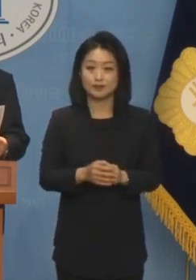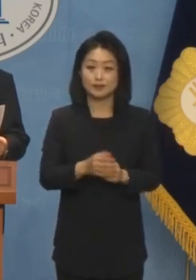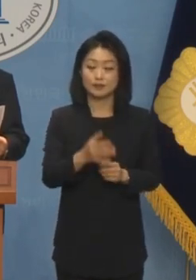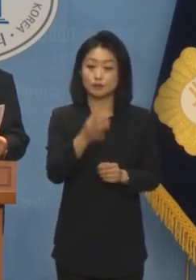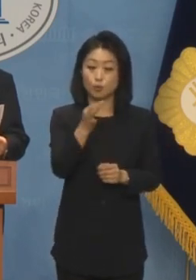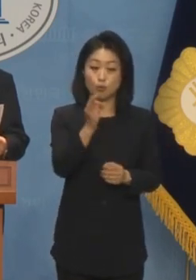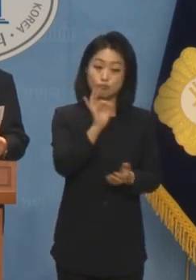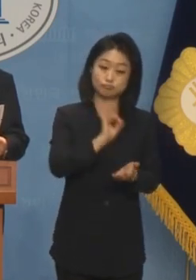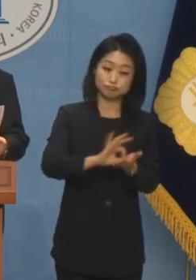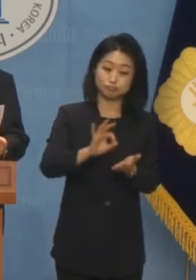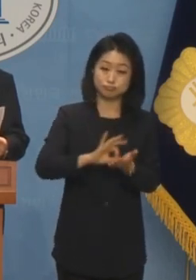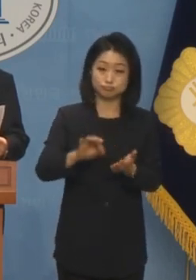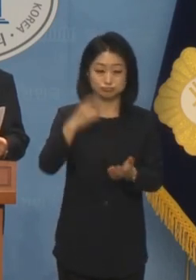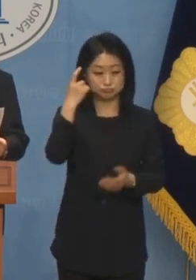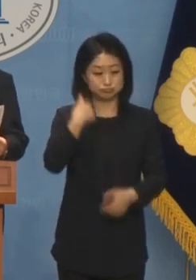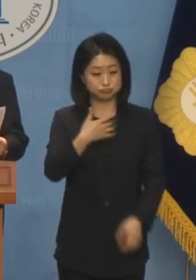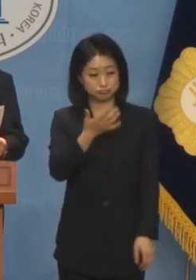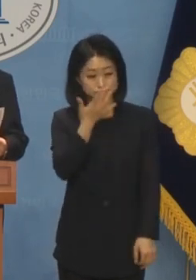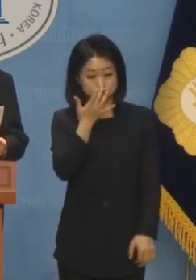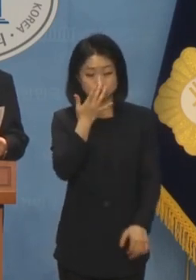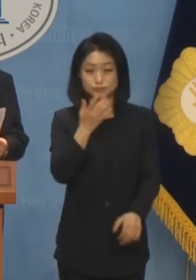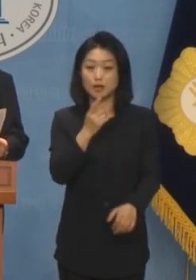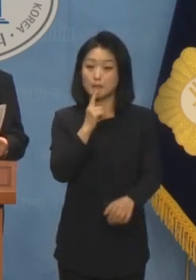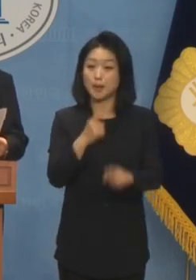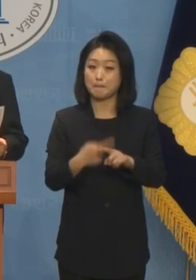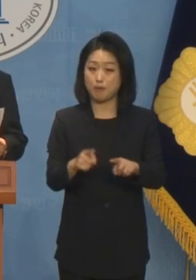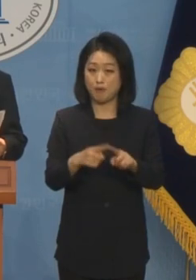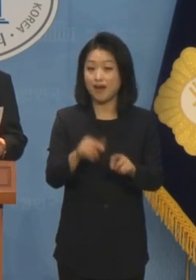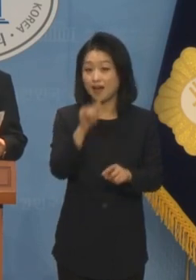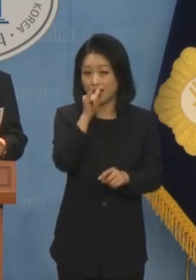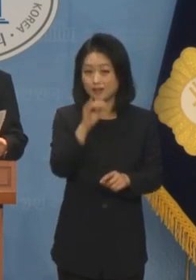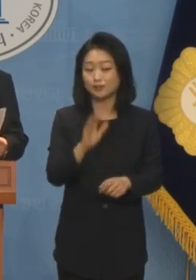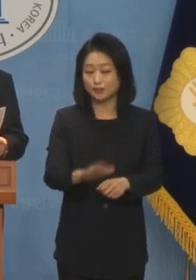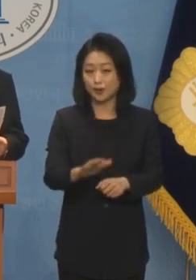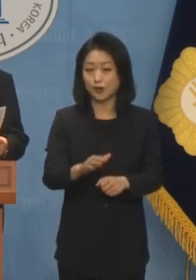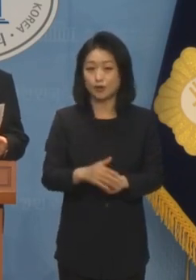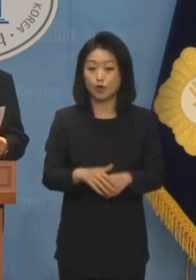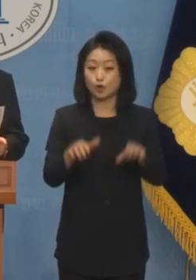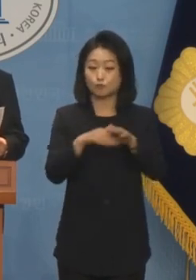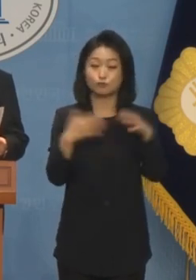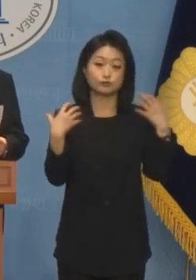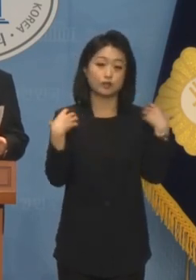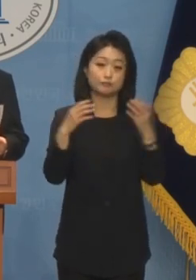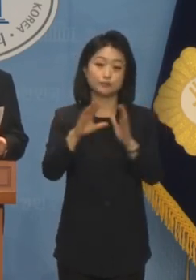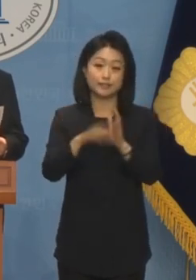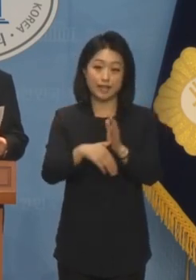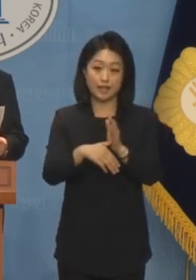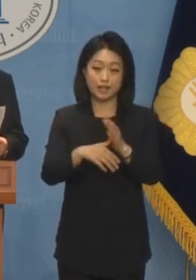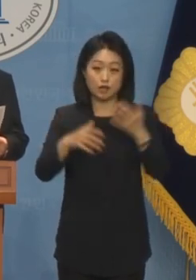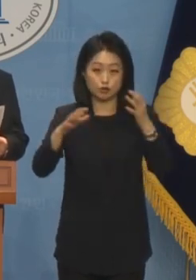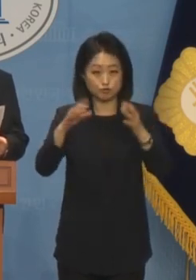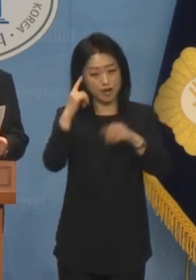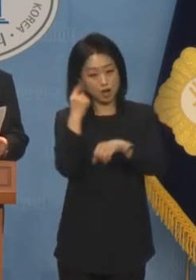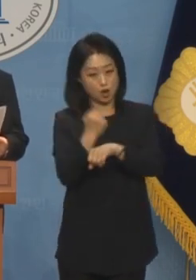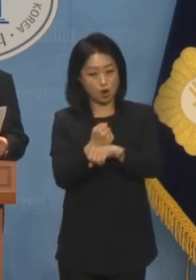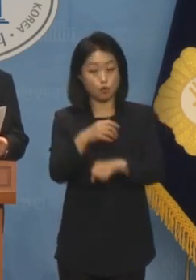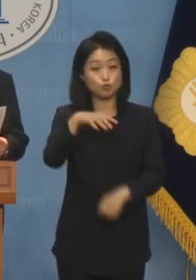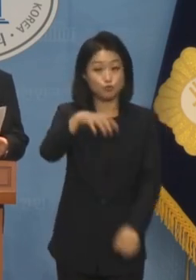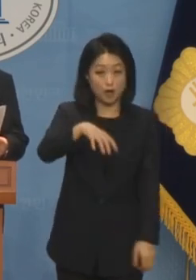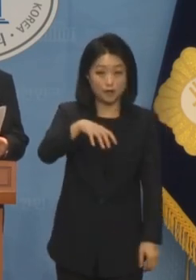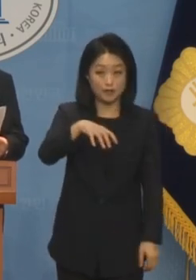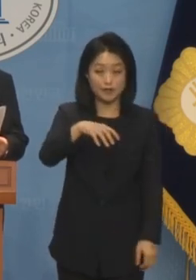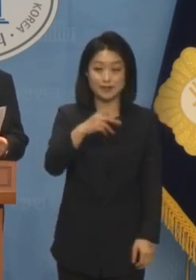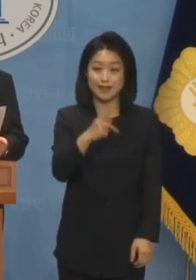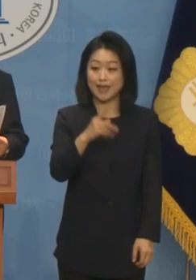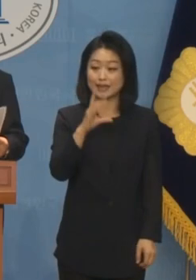진작 효과가 미미했다는 분석이 줄을 잇고 있습니다. 문재인 정부 당시 국책연구원인